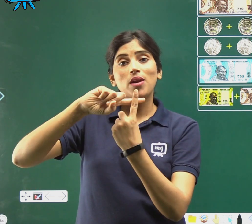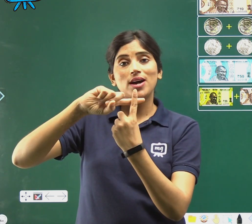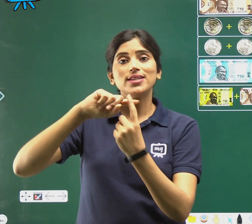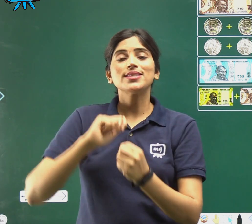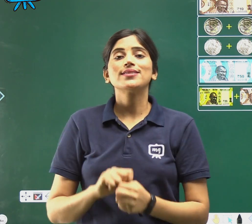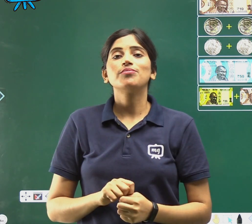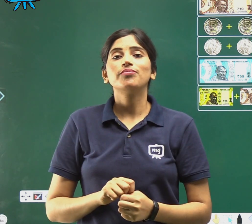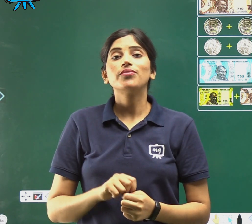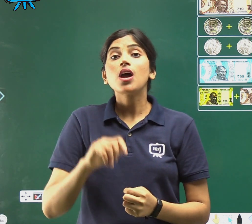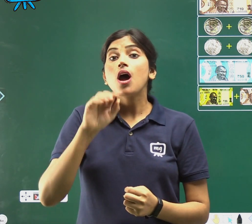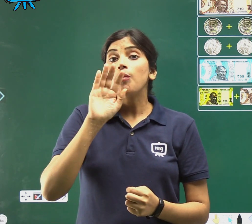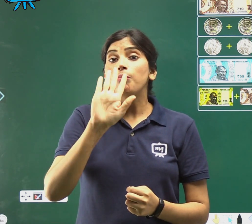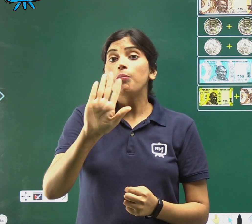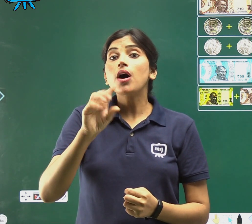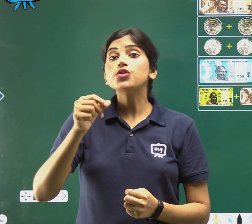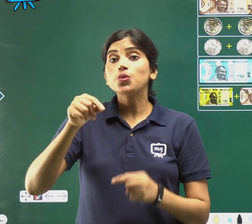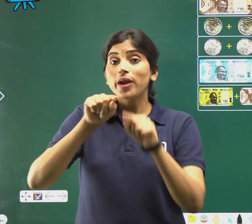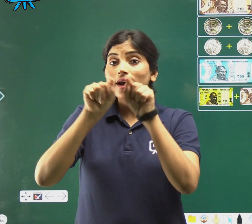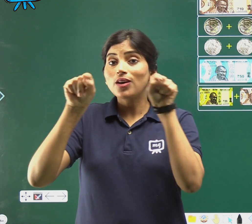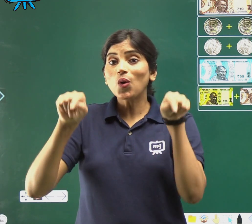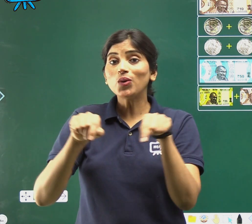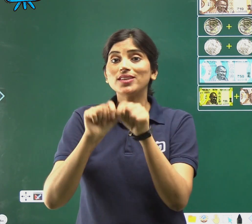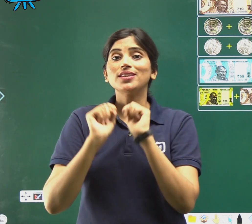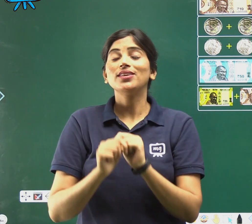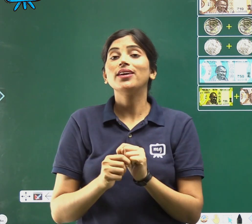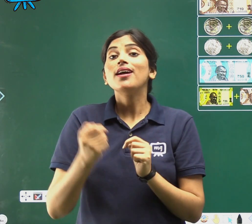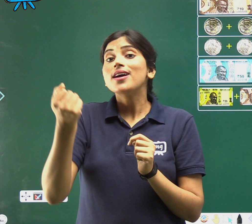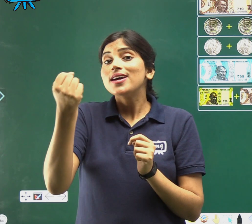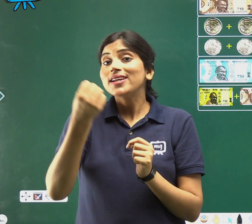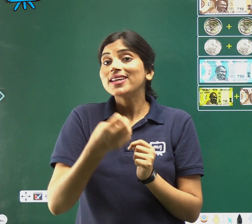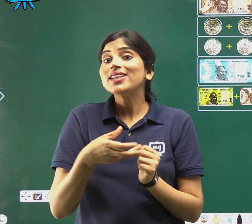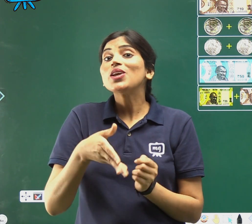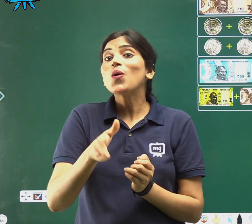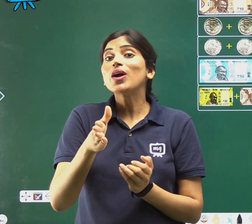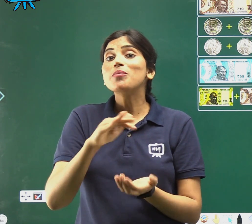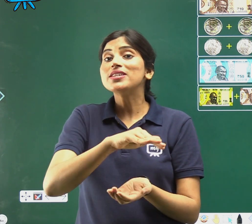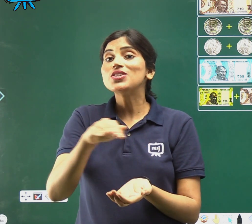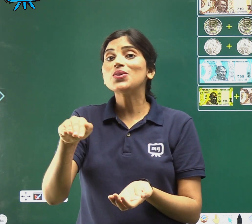प्लस 5 रुपए का नोट। कितने हो गए बच्चों?